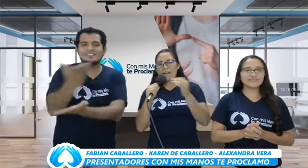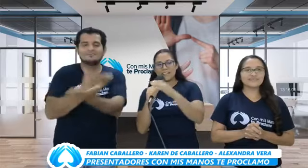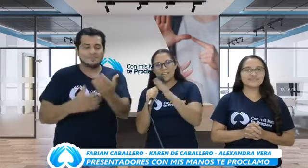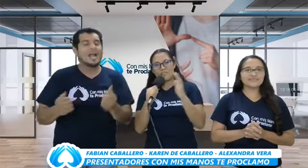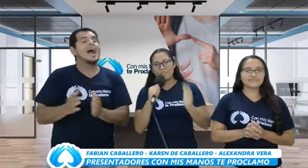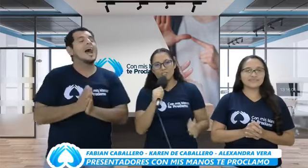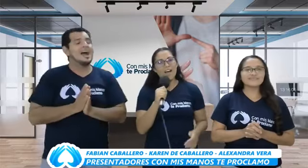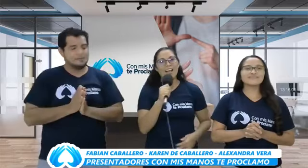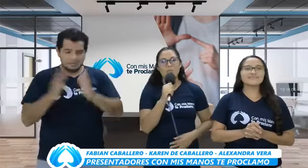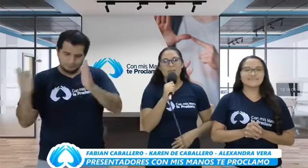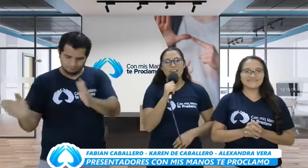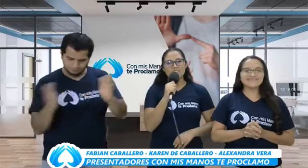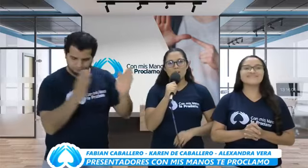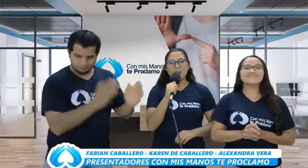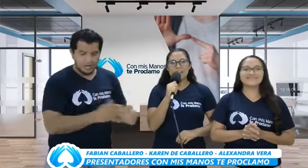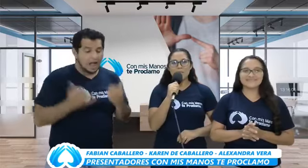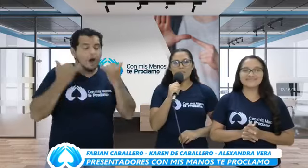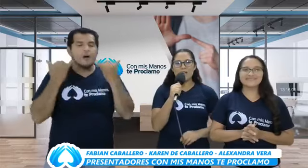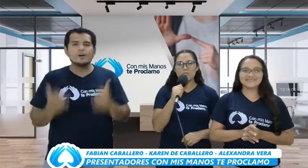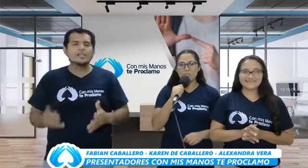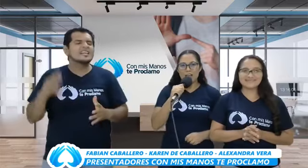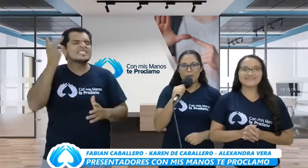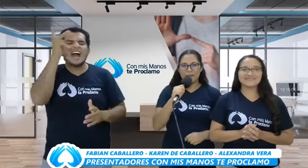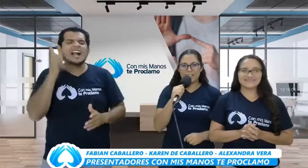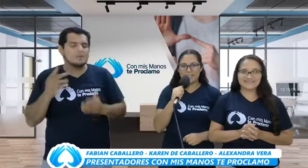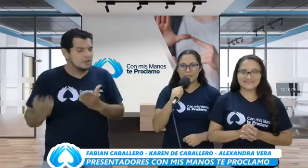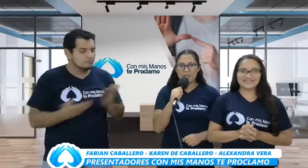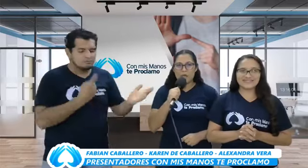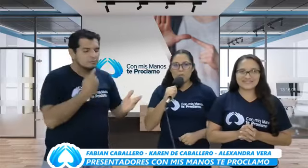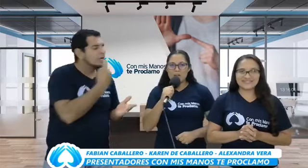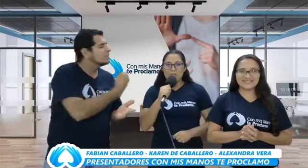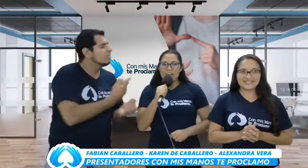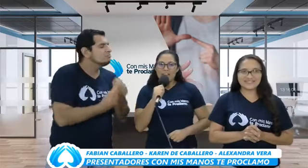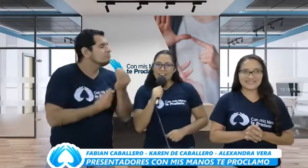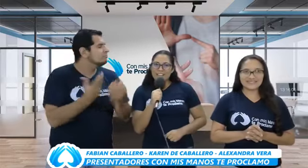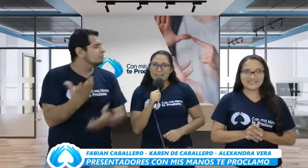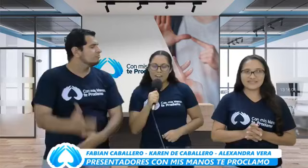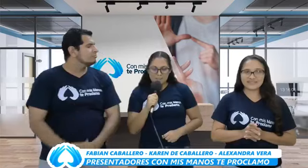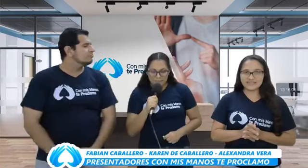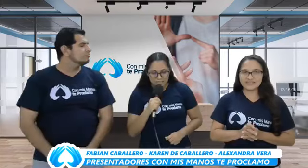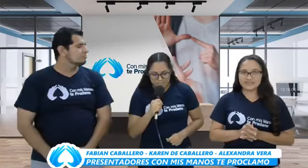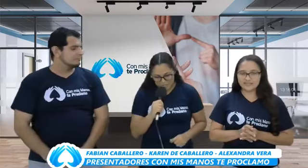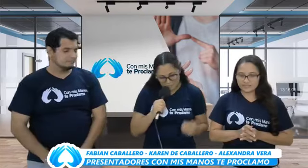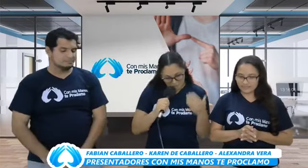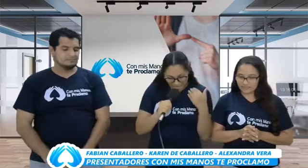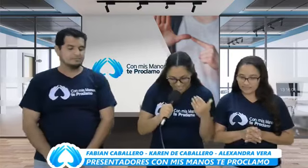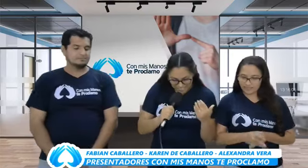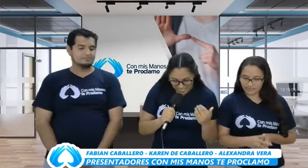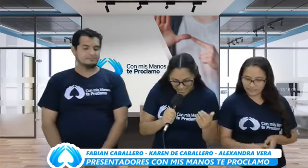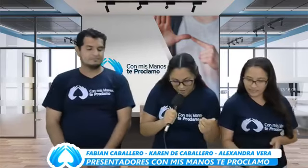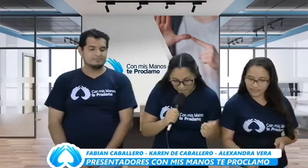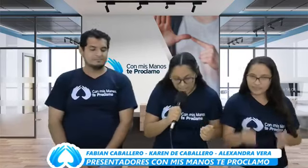podamos compartir con toda la comunidad Sorma y podamos aprender. Bueno, en esta hora,